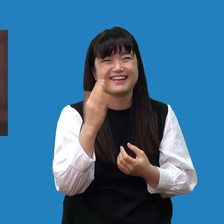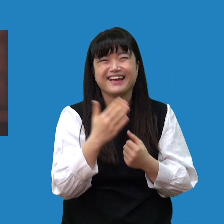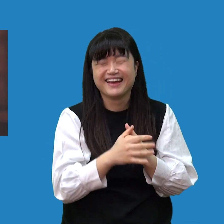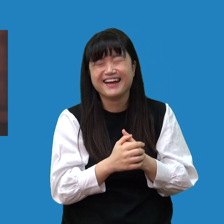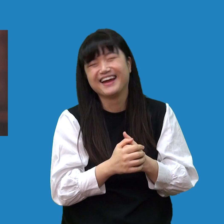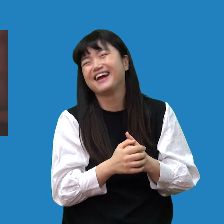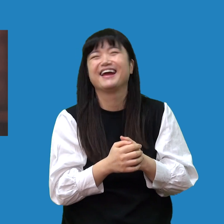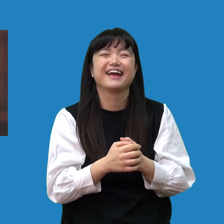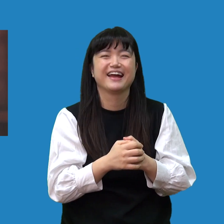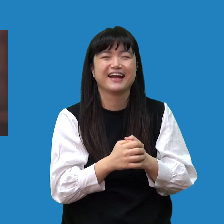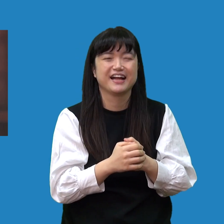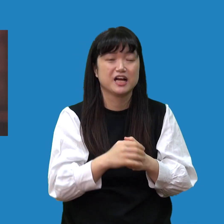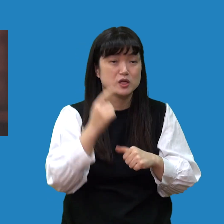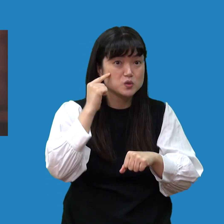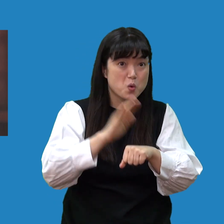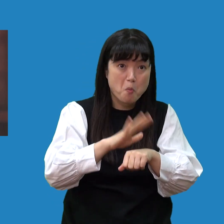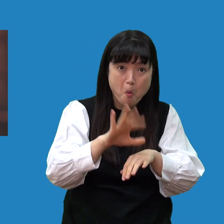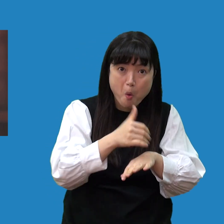솔로몬 왕은